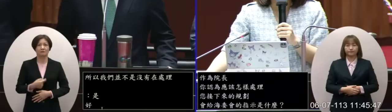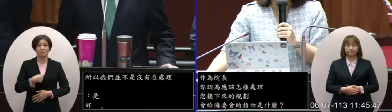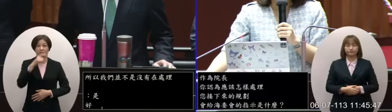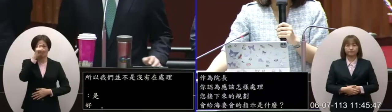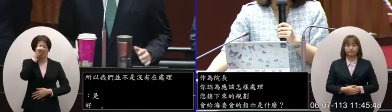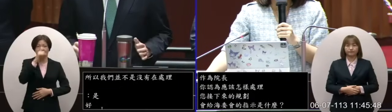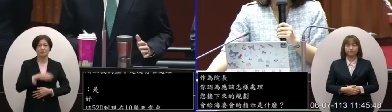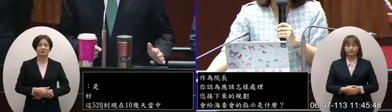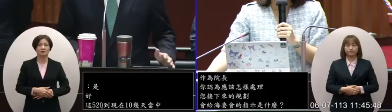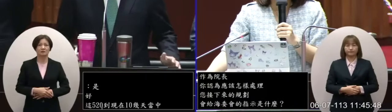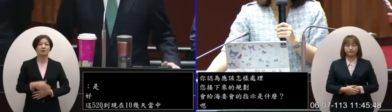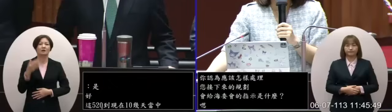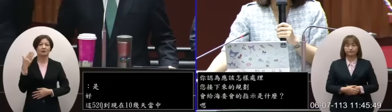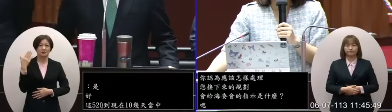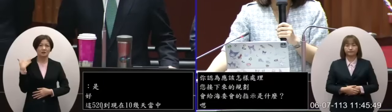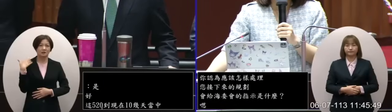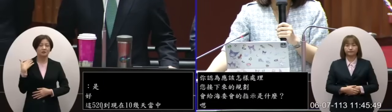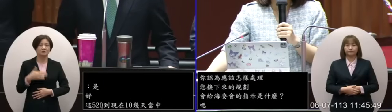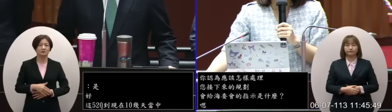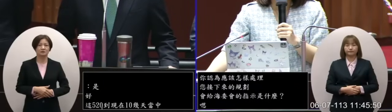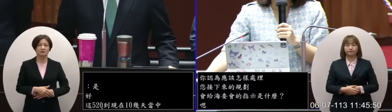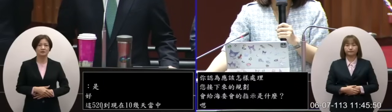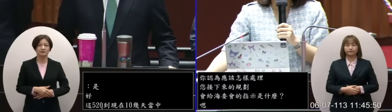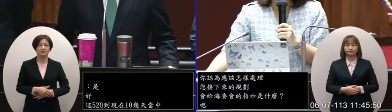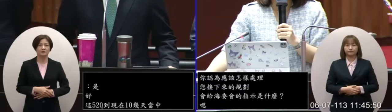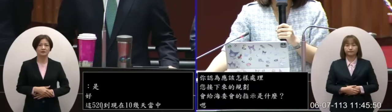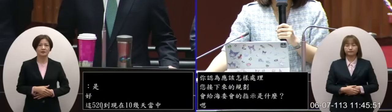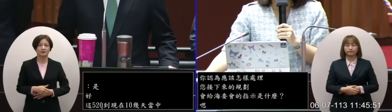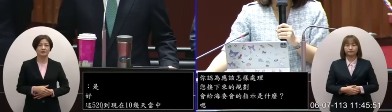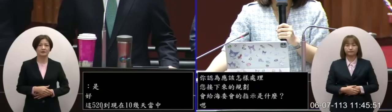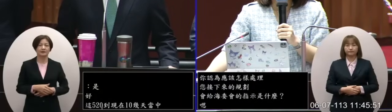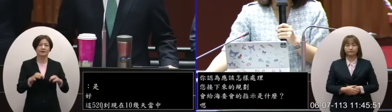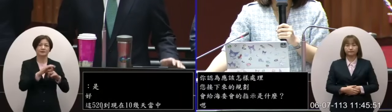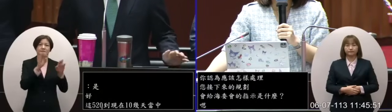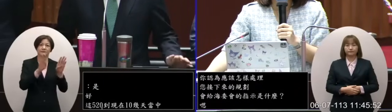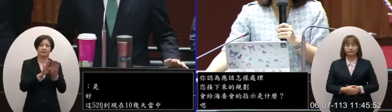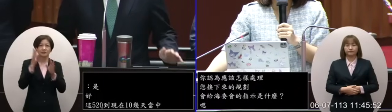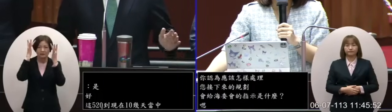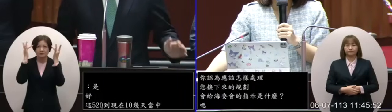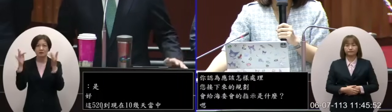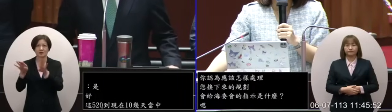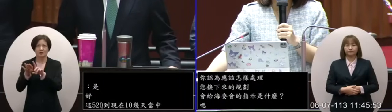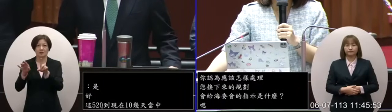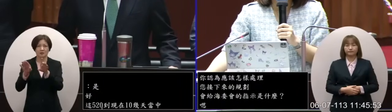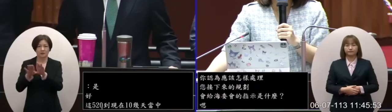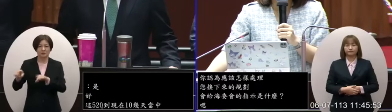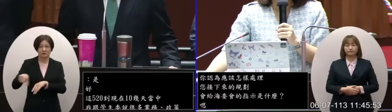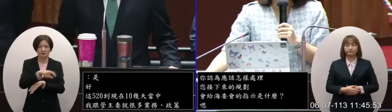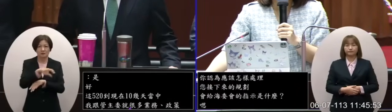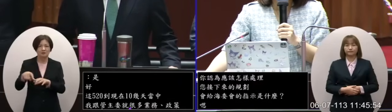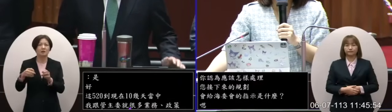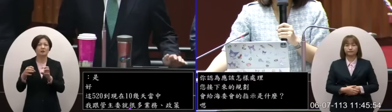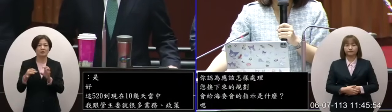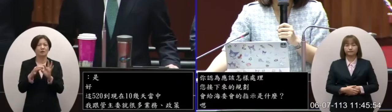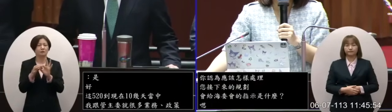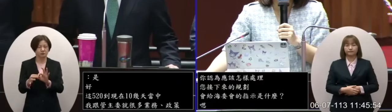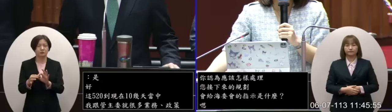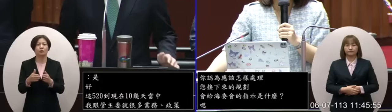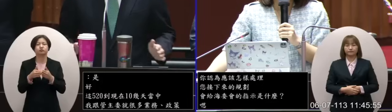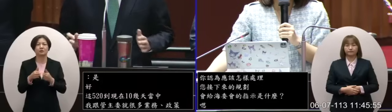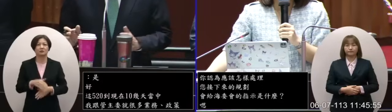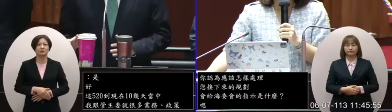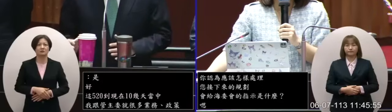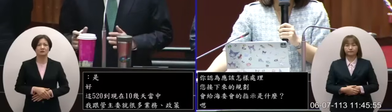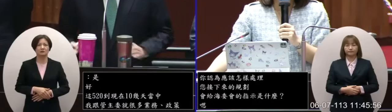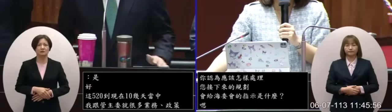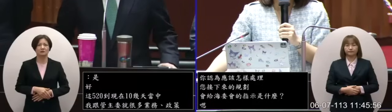在过去已经发展过的一些双方协商的过程当中，能够持续的把这个事情做一个了善，这样才是